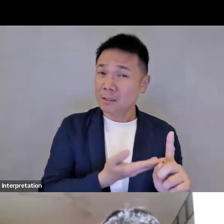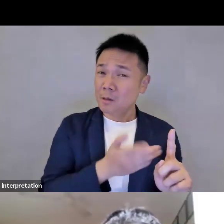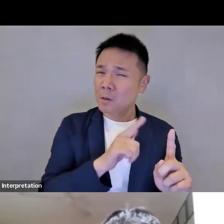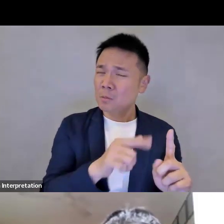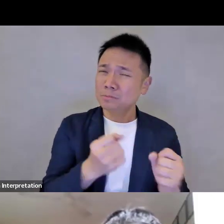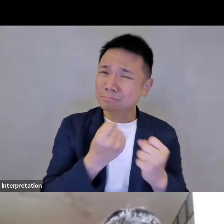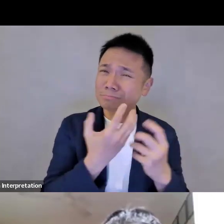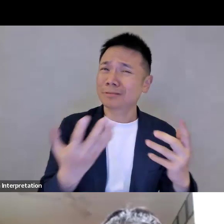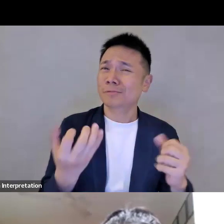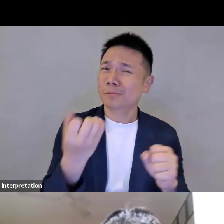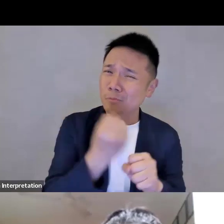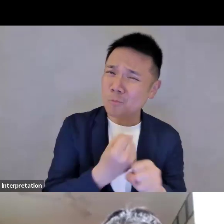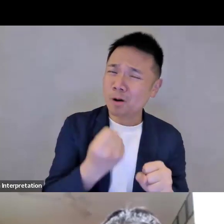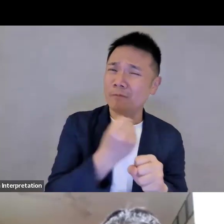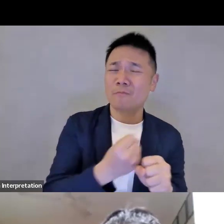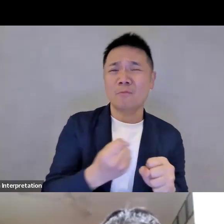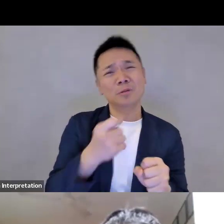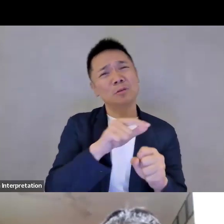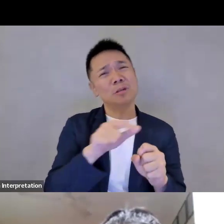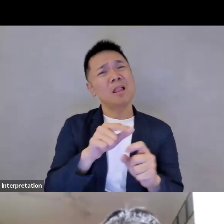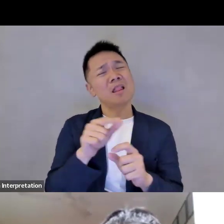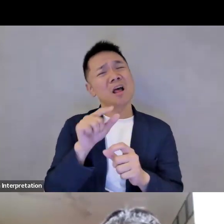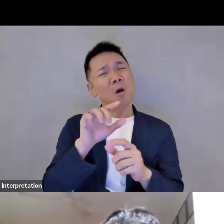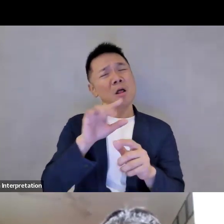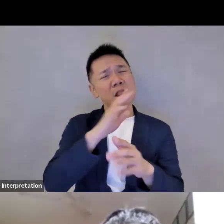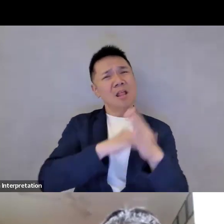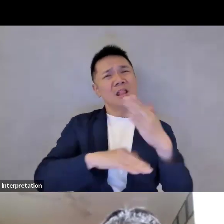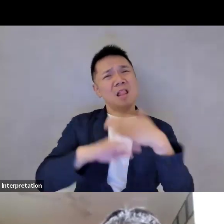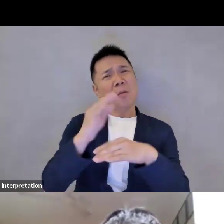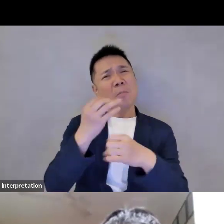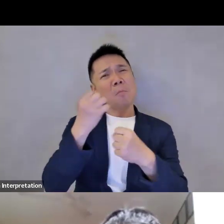消息，我感到非常的悲伤，